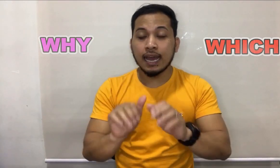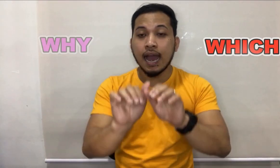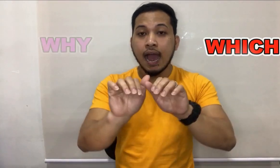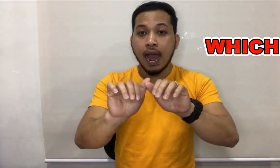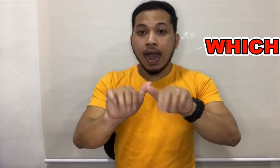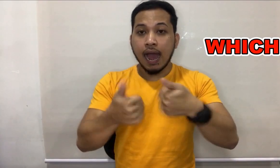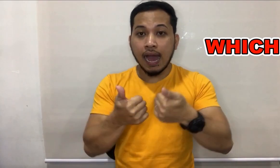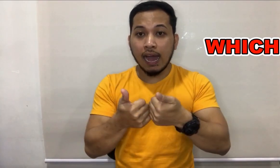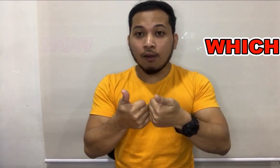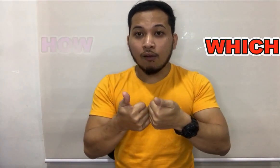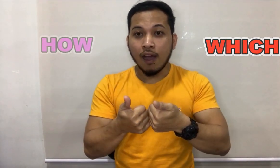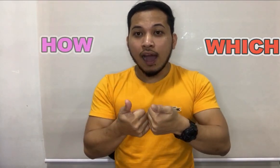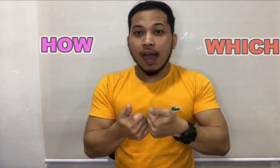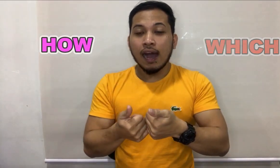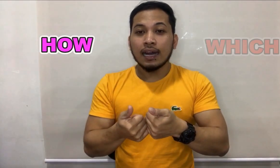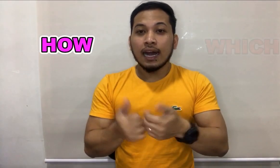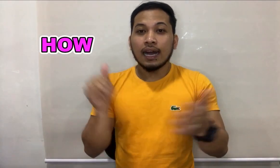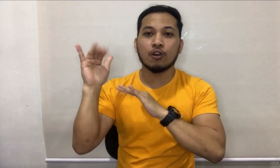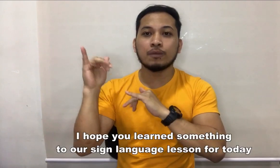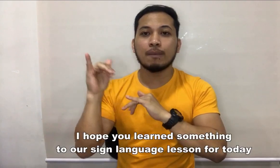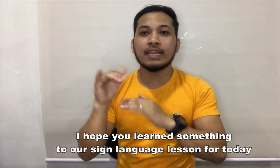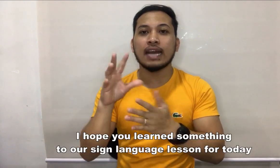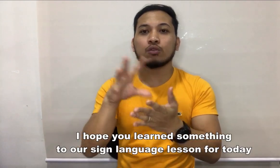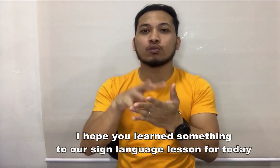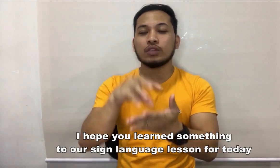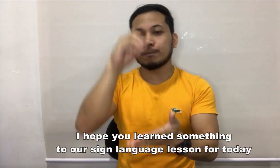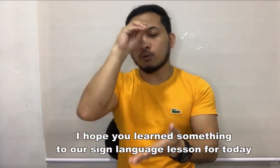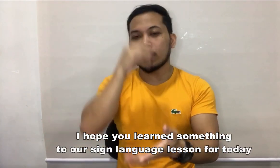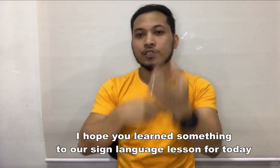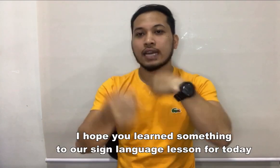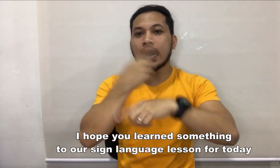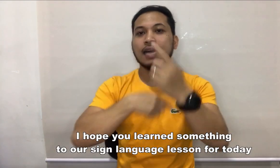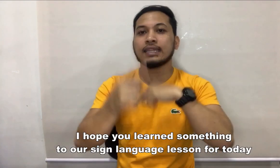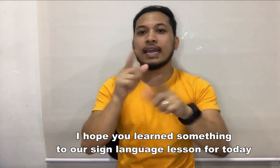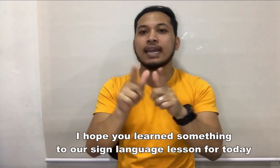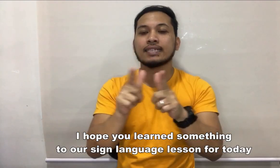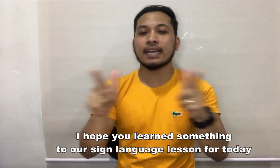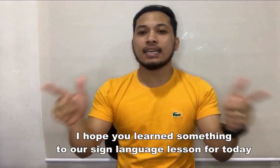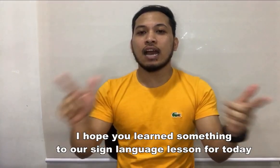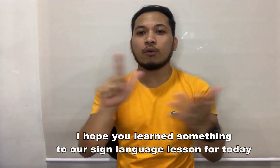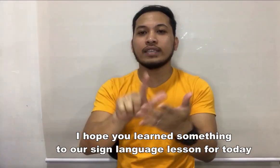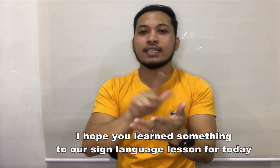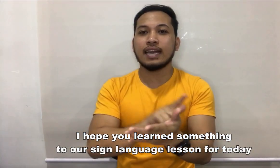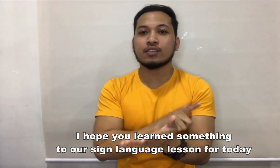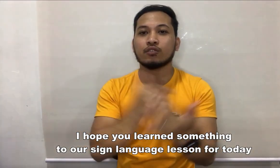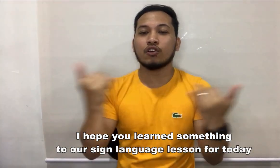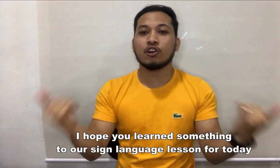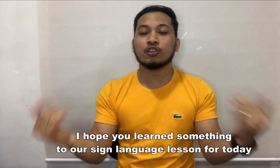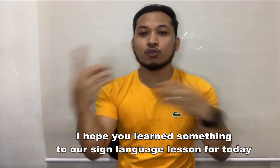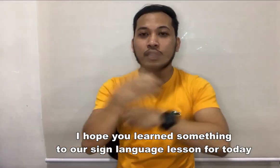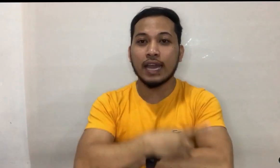Which? How? I hope na may natutunan po kayo sa ating sign language lesson